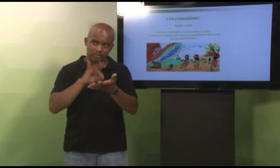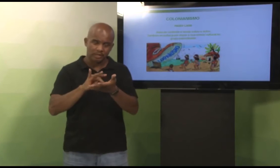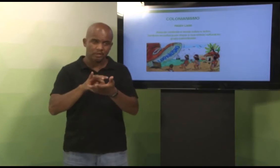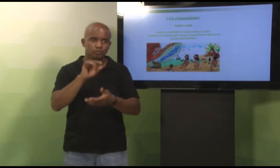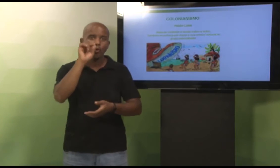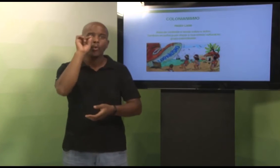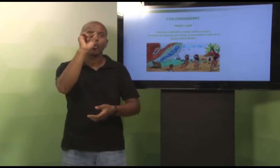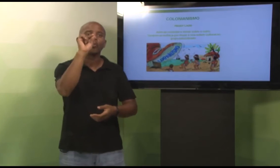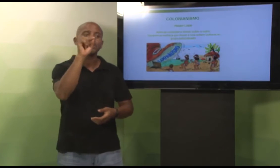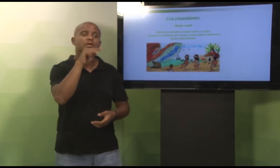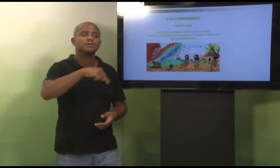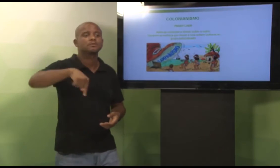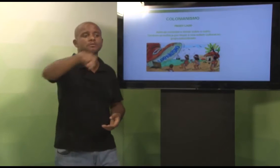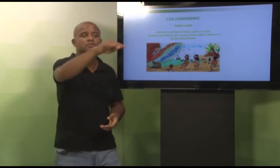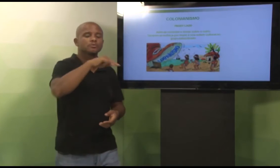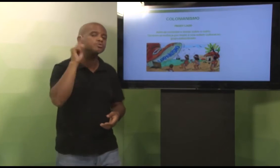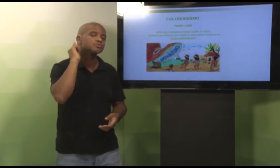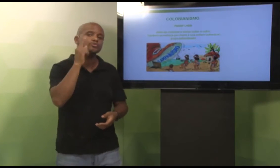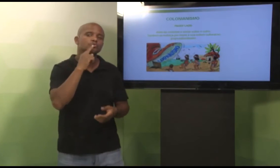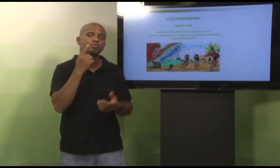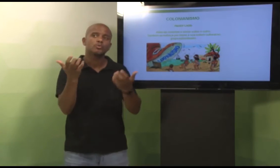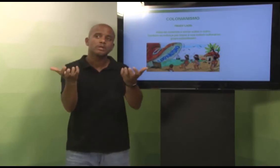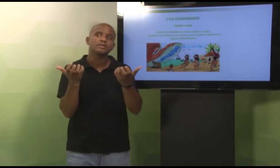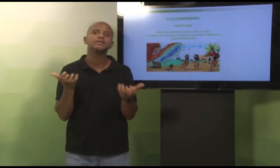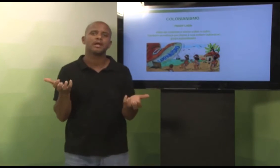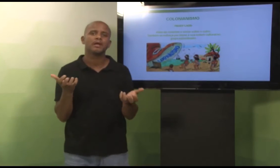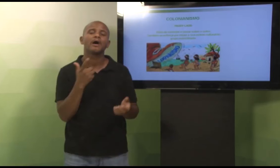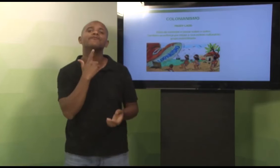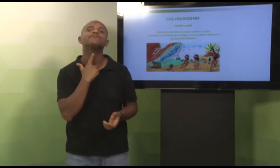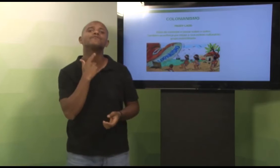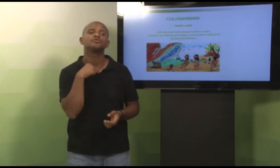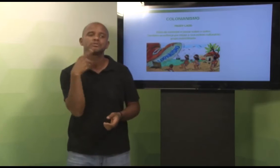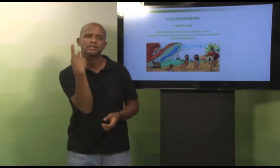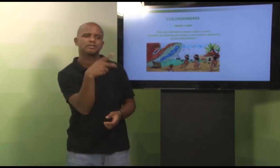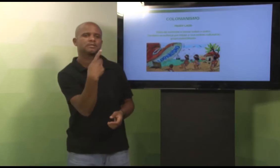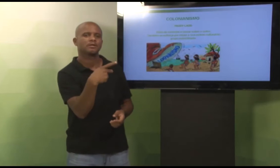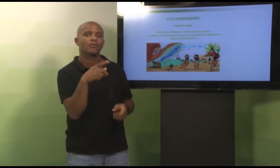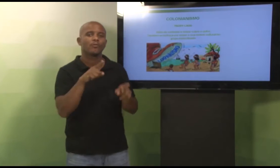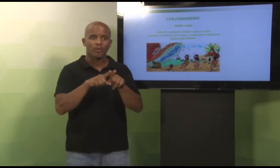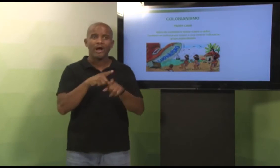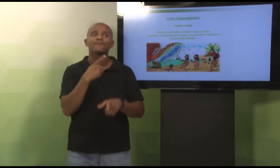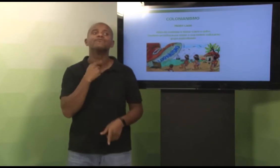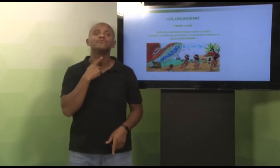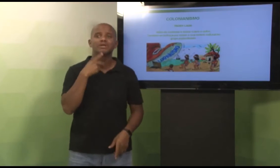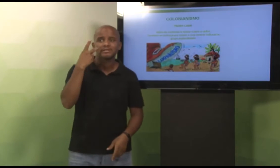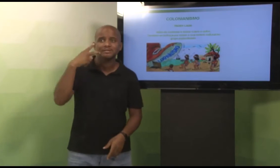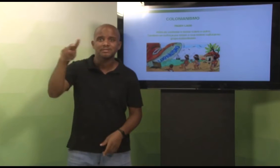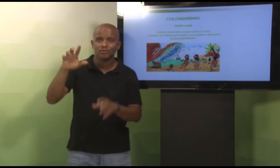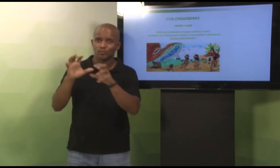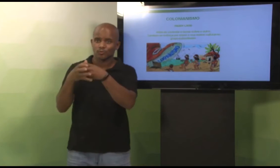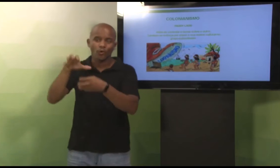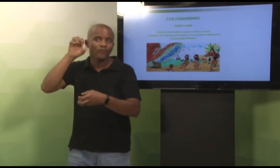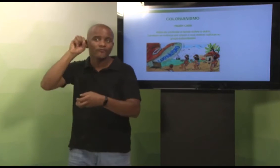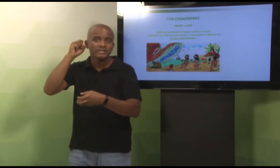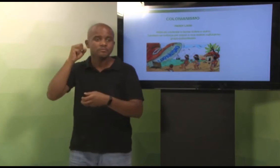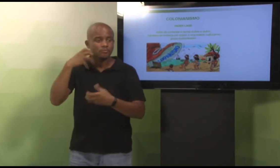surdos verdadeiramente. Com isso, percebeu-se que os surdos tinham suas vontades próprias, que